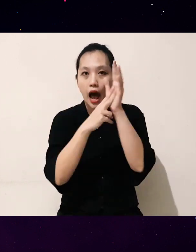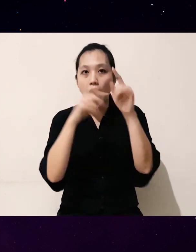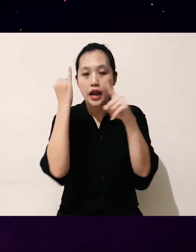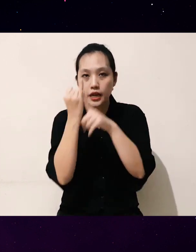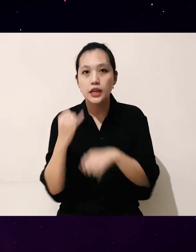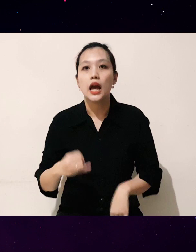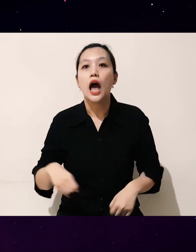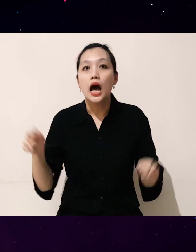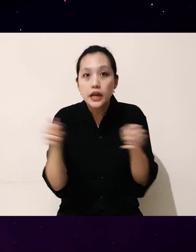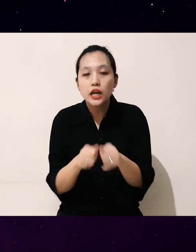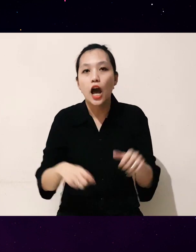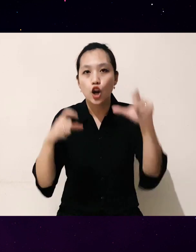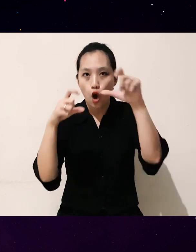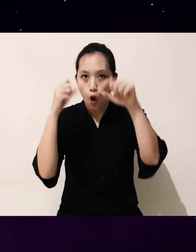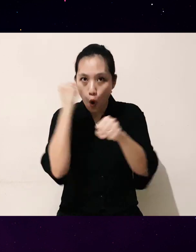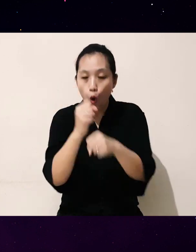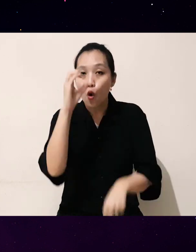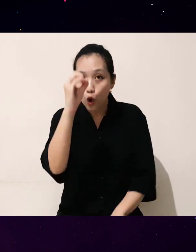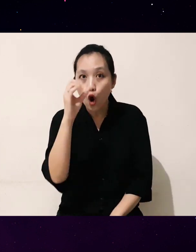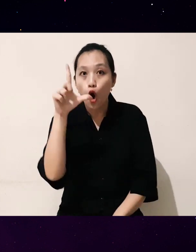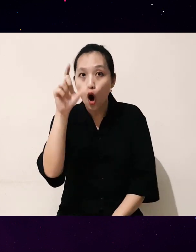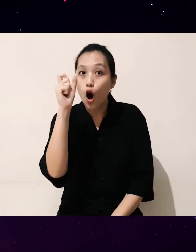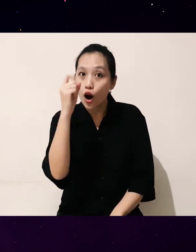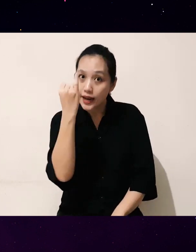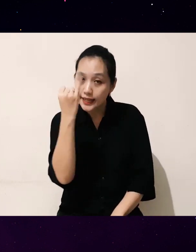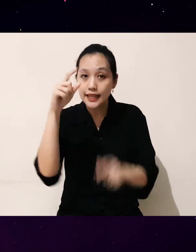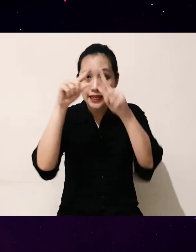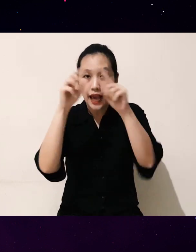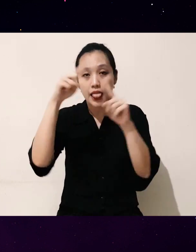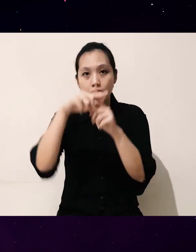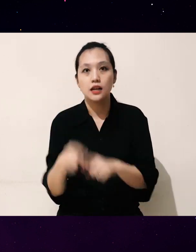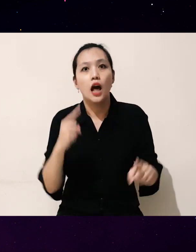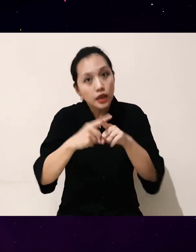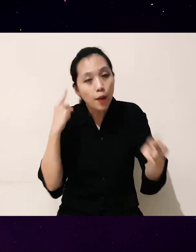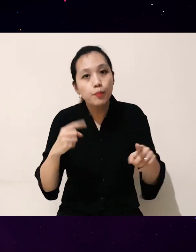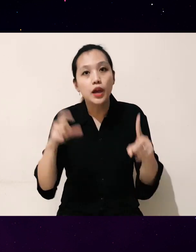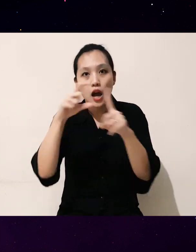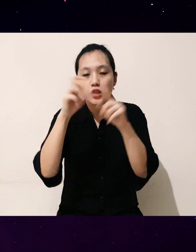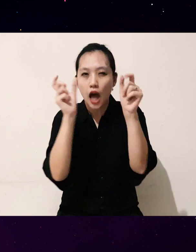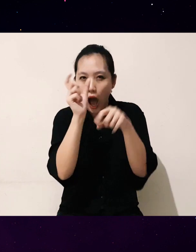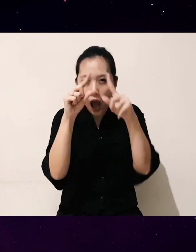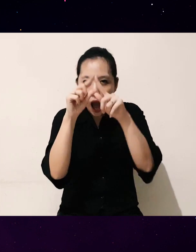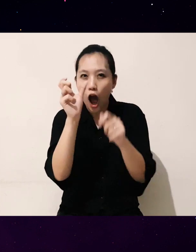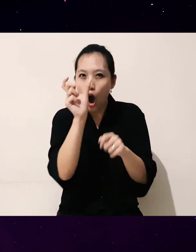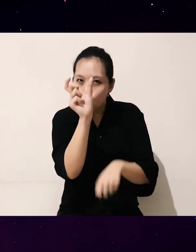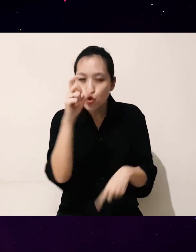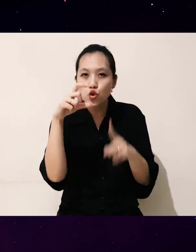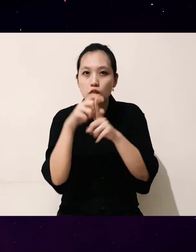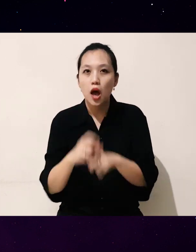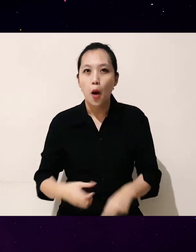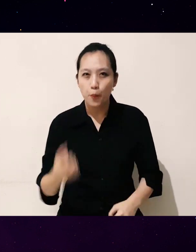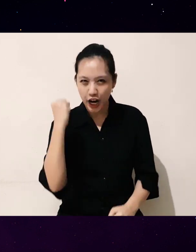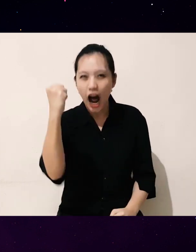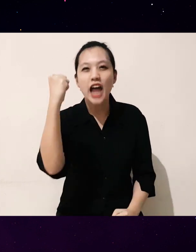pahlawan warrior yang luar biasa tidak berani maju menghadapi Goliat. Namun Daud berlari menghadapi